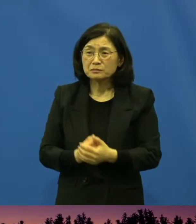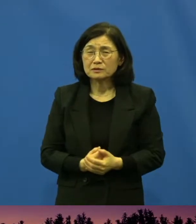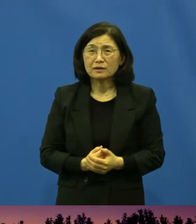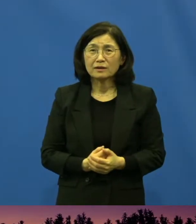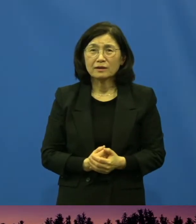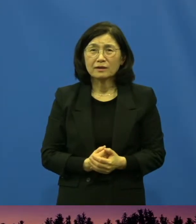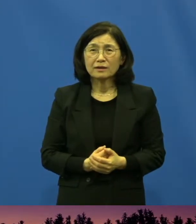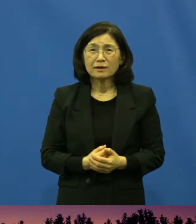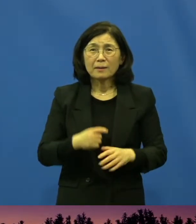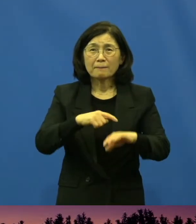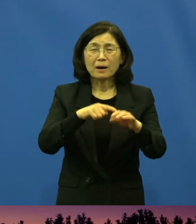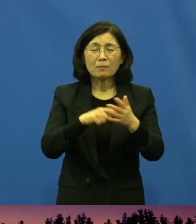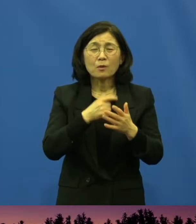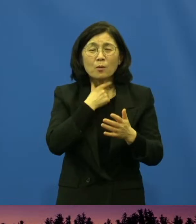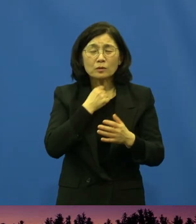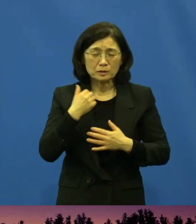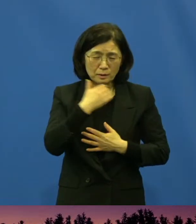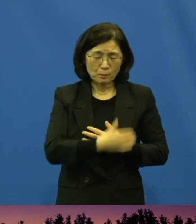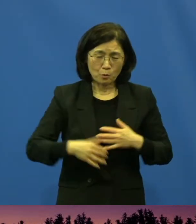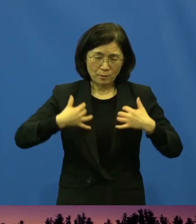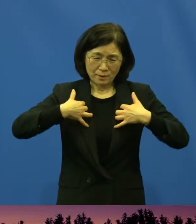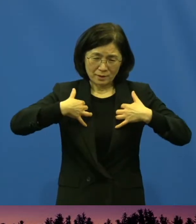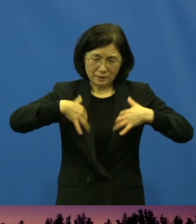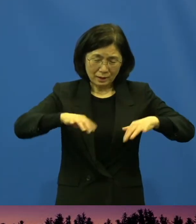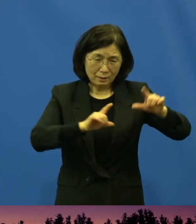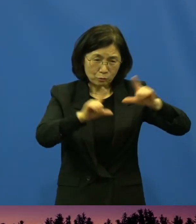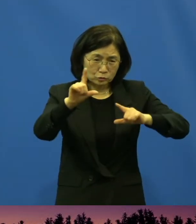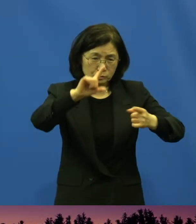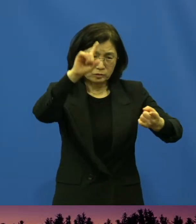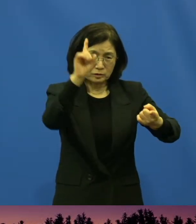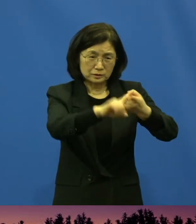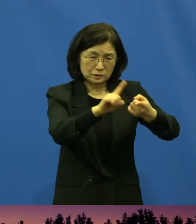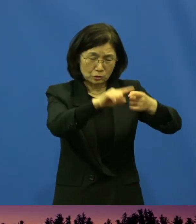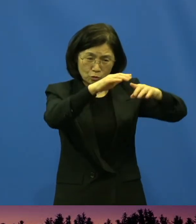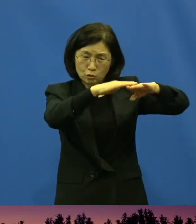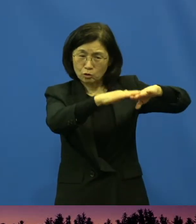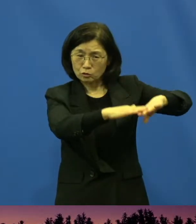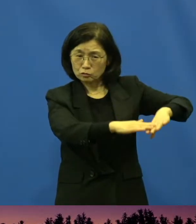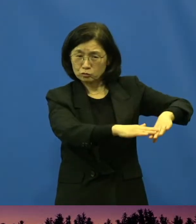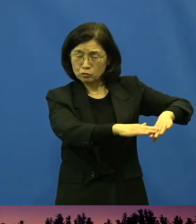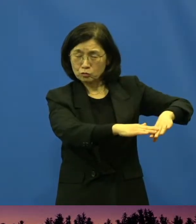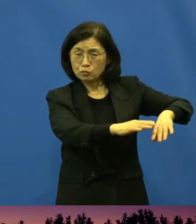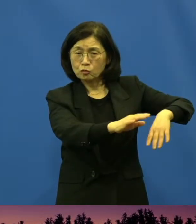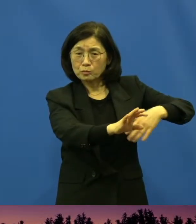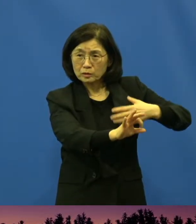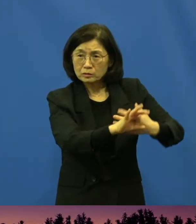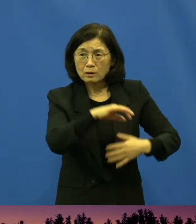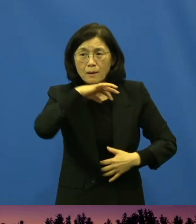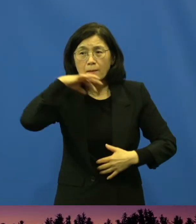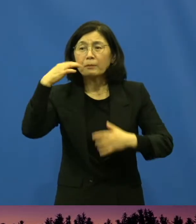여러분, 마음은 원인데 육신이 약한 상태를 그대로 두면 어때요? 베드로처럼 사는 겁니다. 우리도.